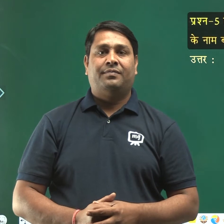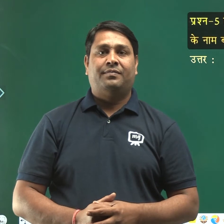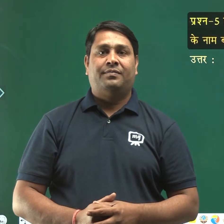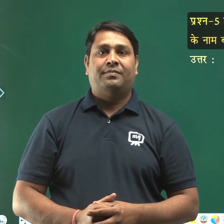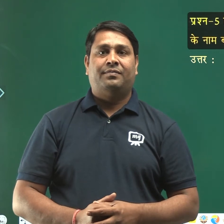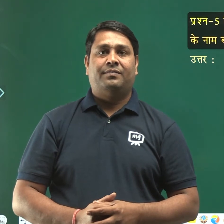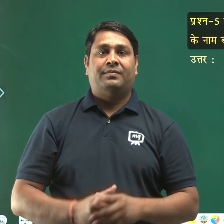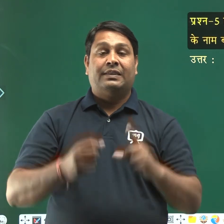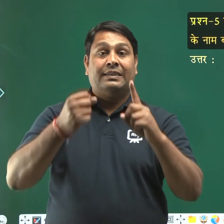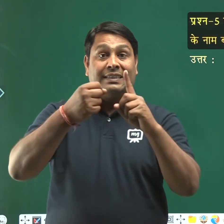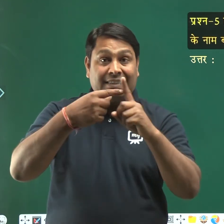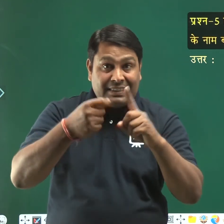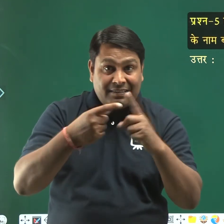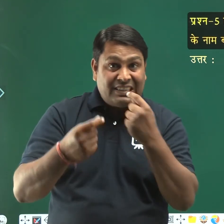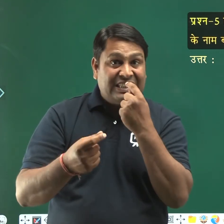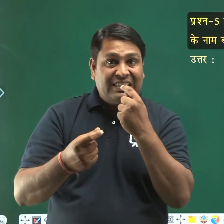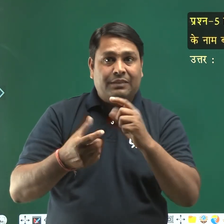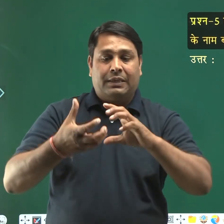लोहा इस्पात उद्योग,